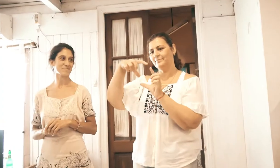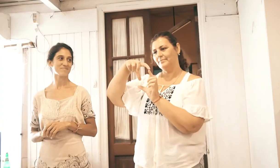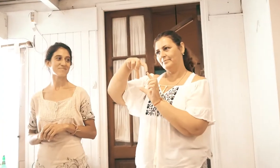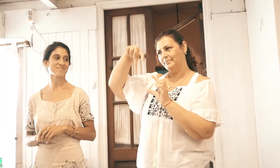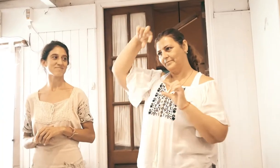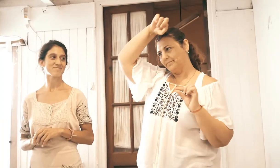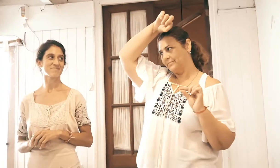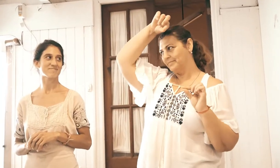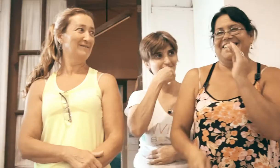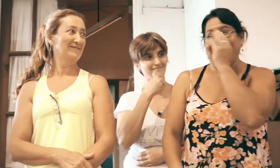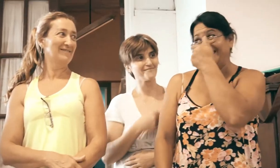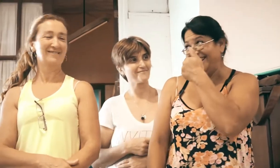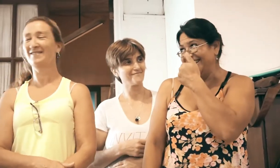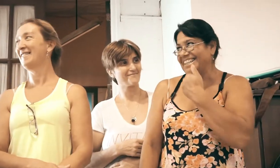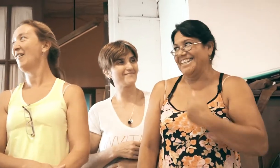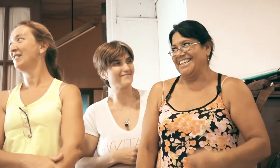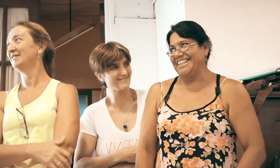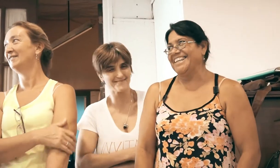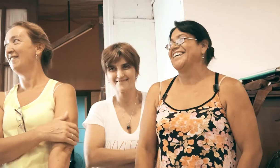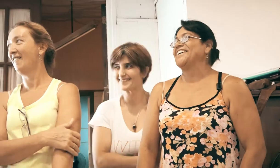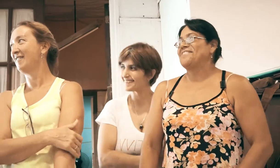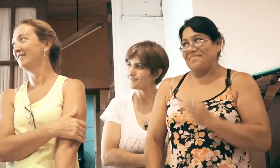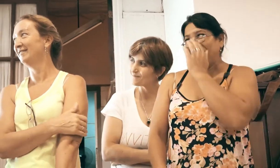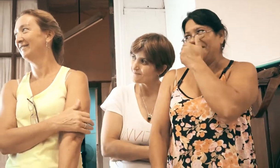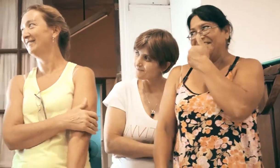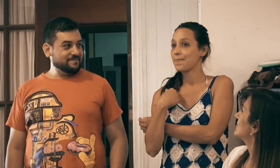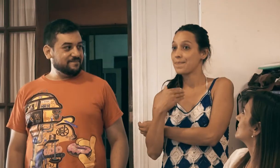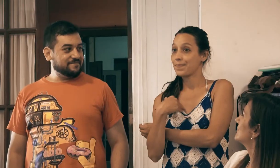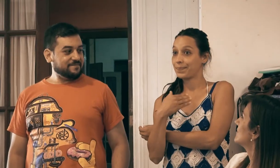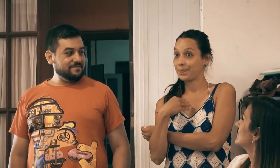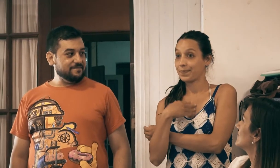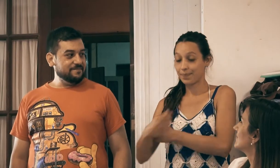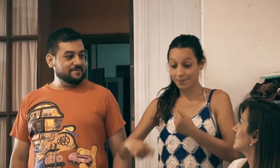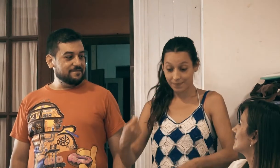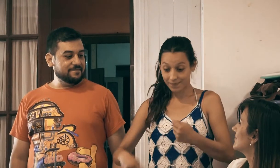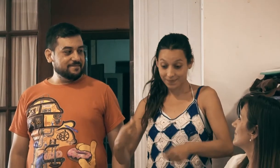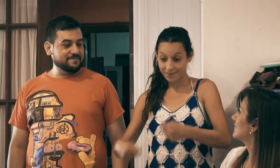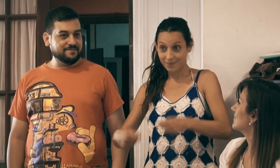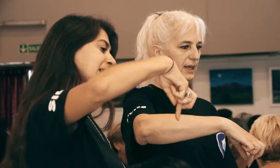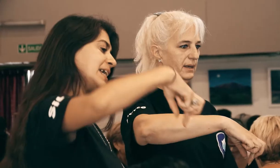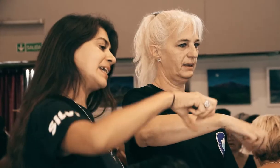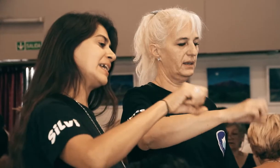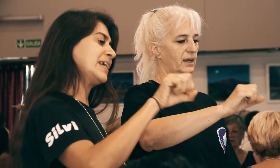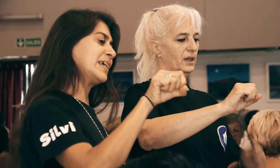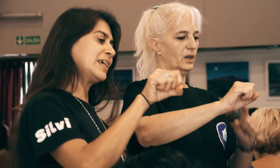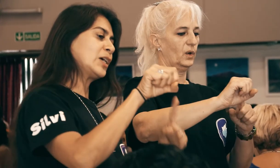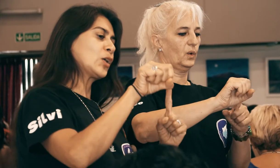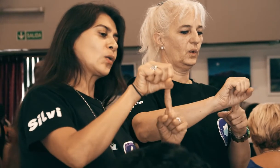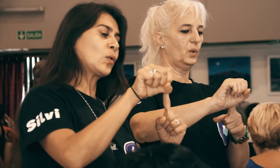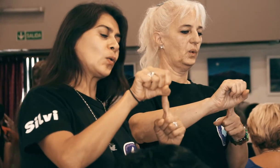de un trapecio, la penitencia y la fe, una diana sin acierto, un laberinto sin